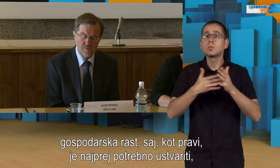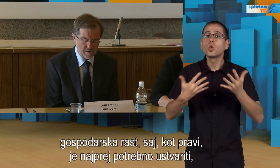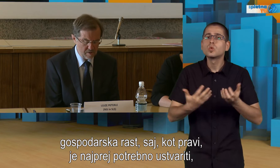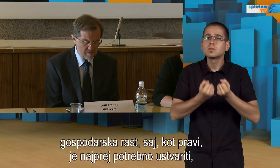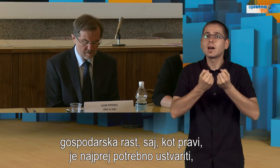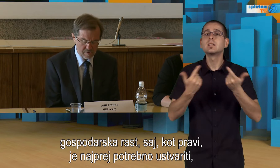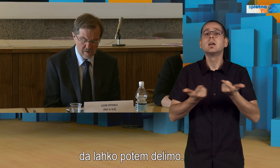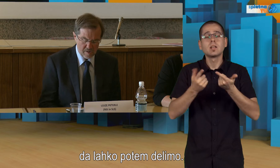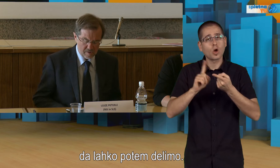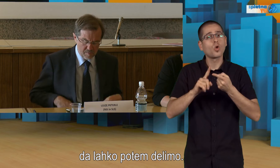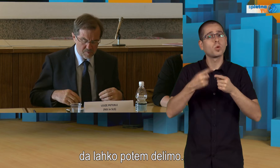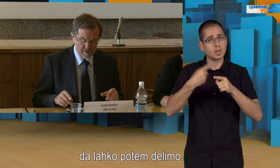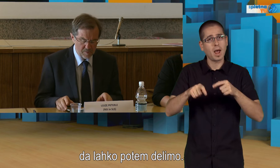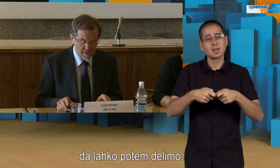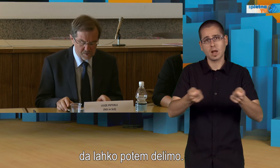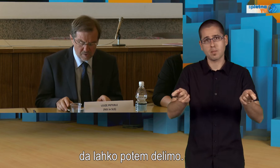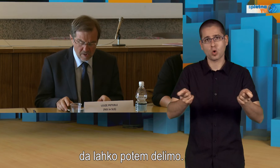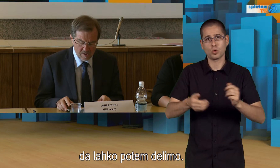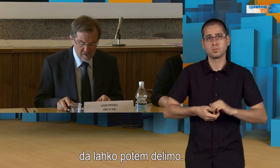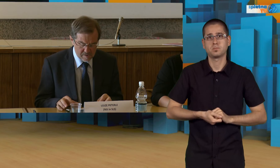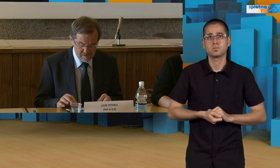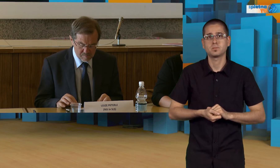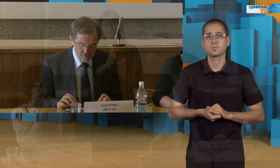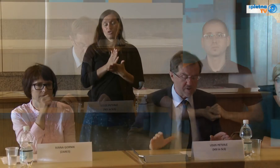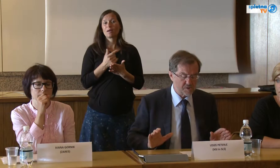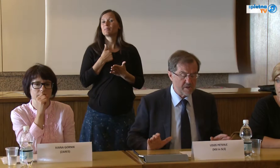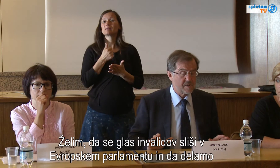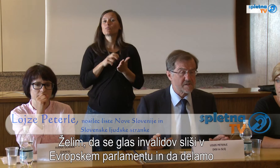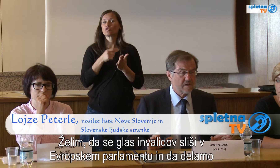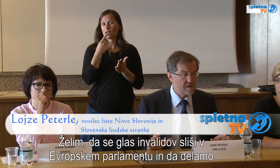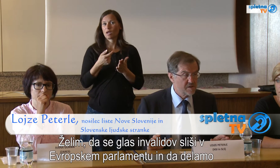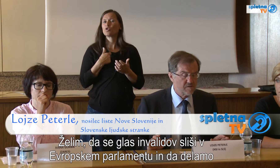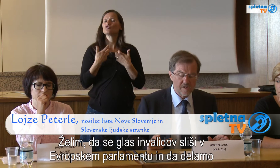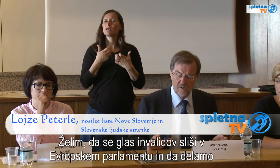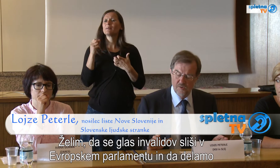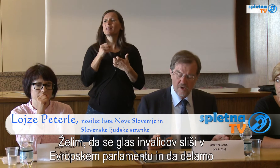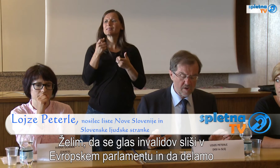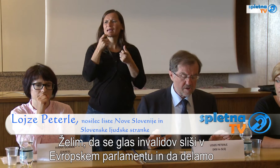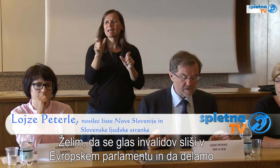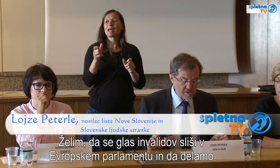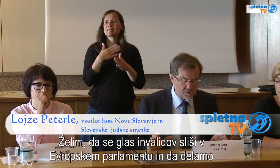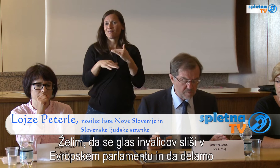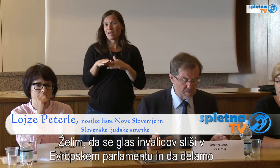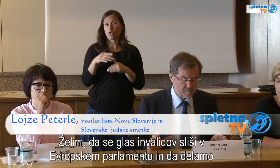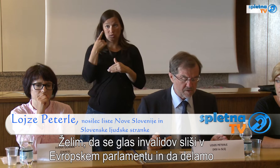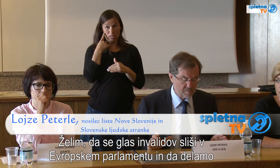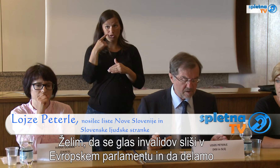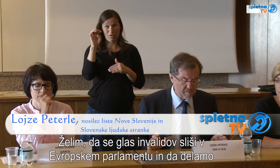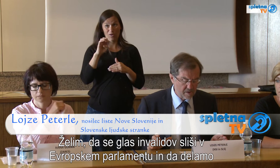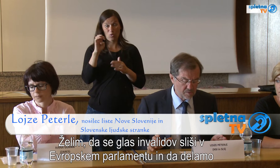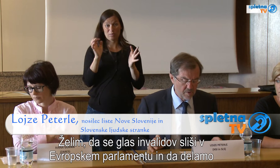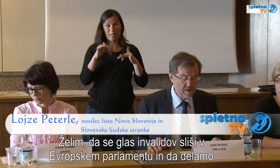potrebno ustvariti, da lahko potem delimo. Jaz želim, da se glas invalidov sliši v